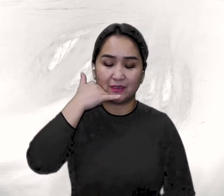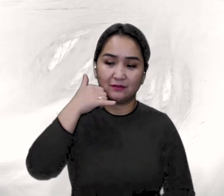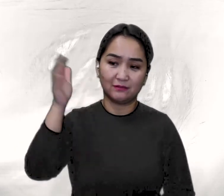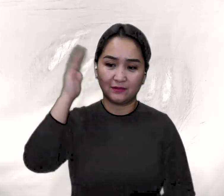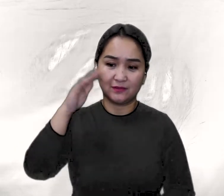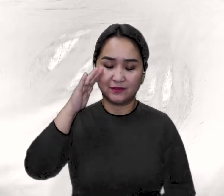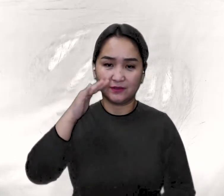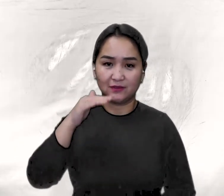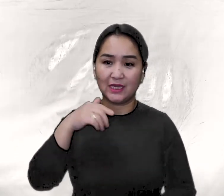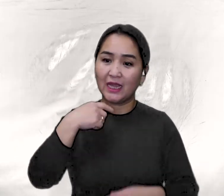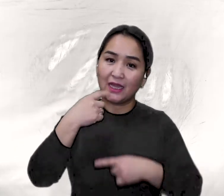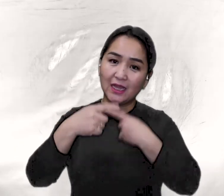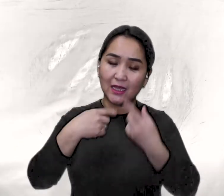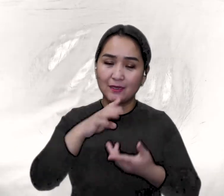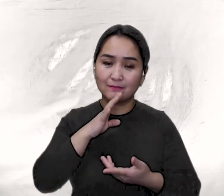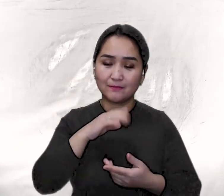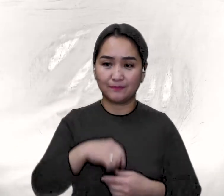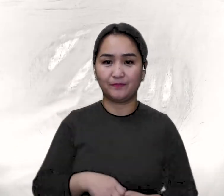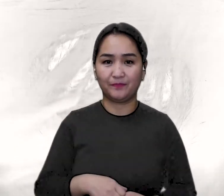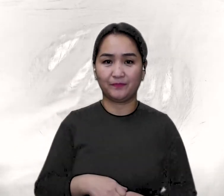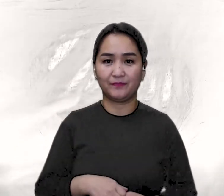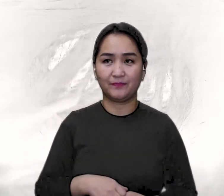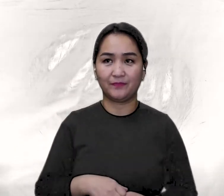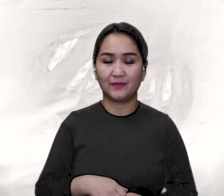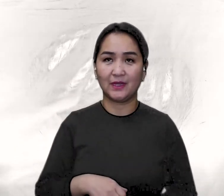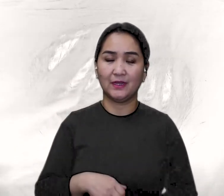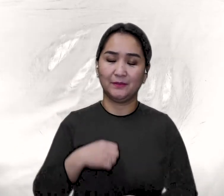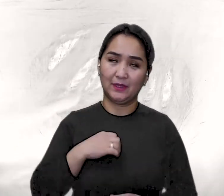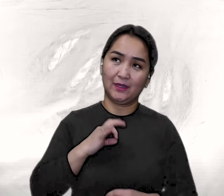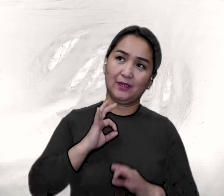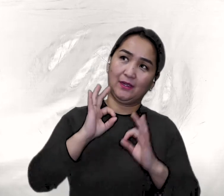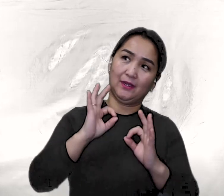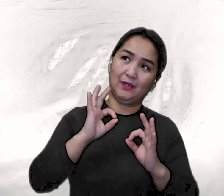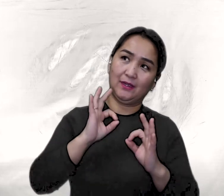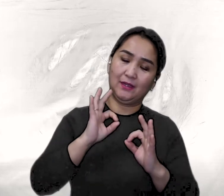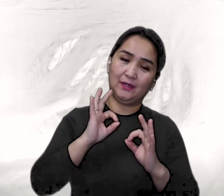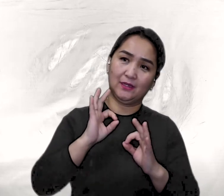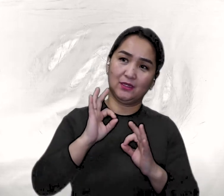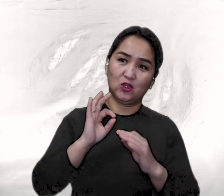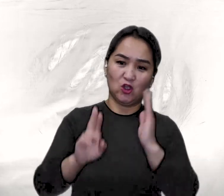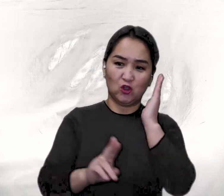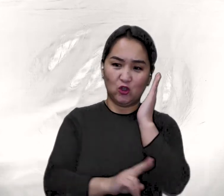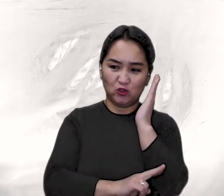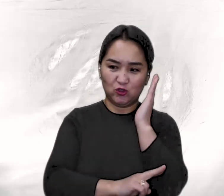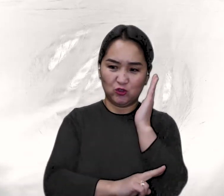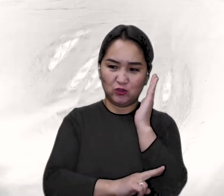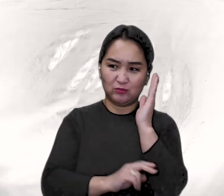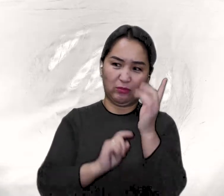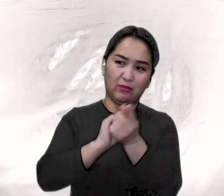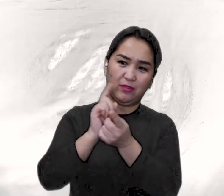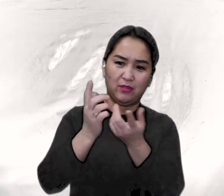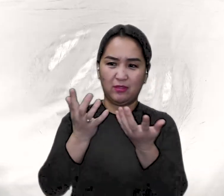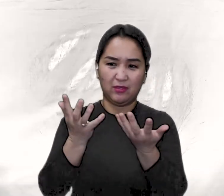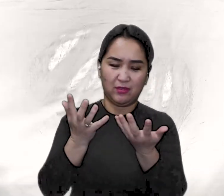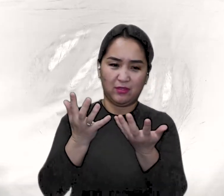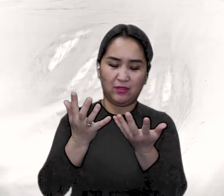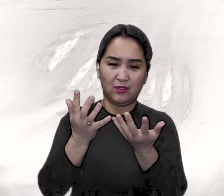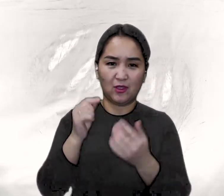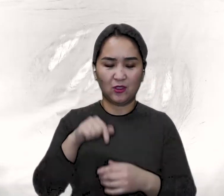гэл. Тэгээ би амар гайхад өдөрнө гэл. Бөө юм болсон болохоор тэгээ одоо юу ярих гэж байгаа юм болдоо гэл очиол